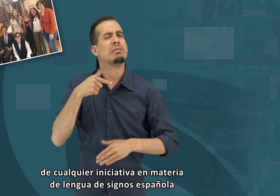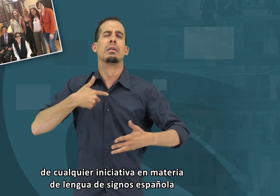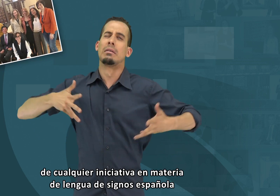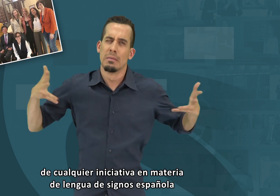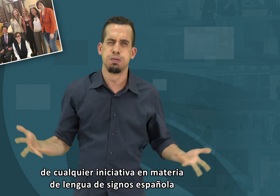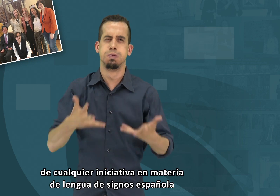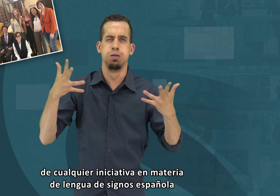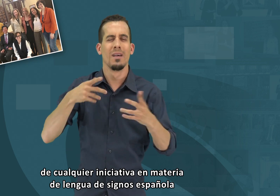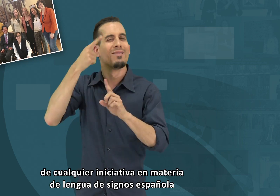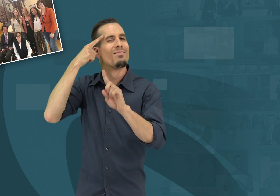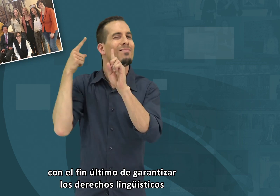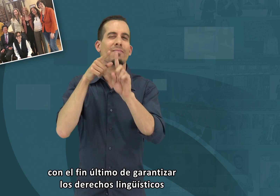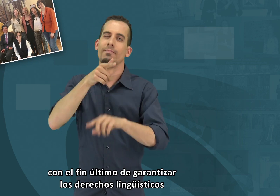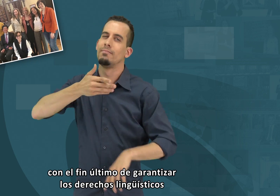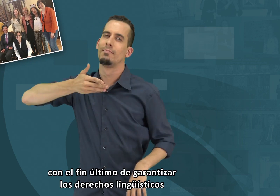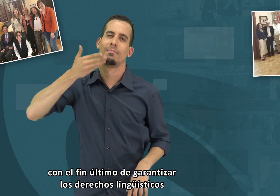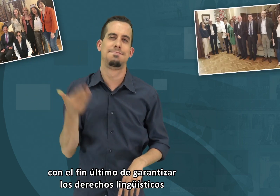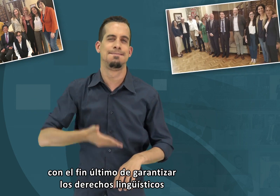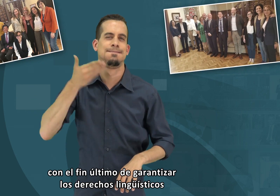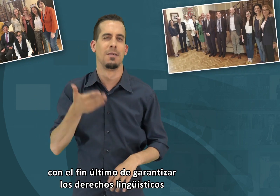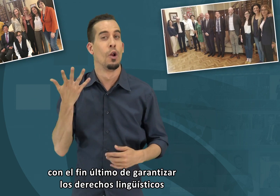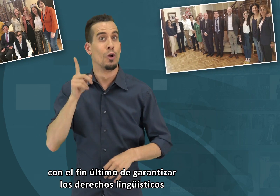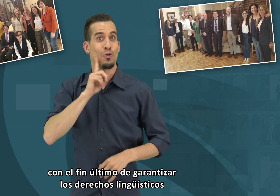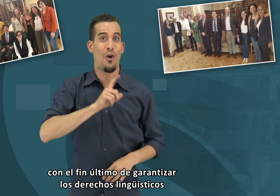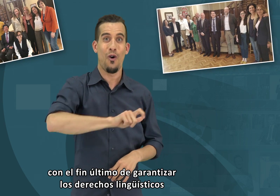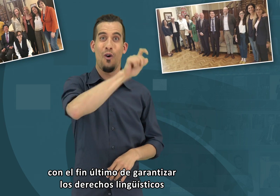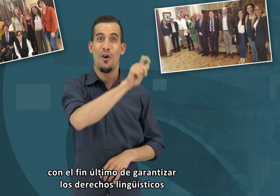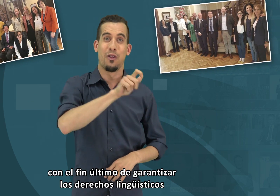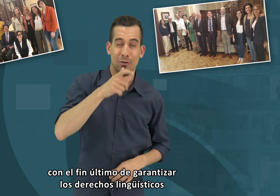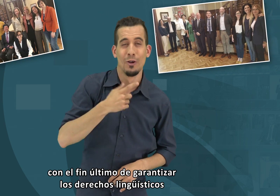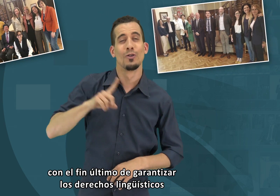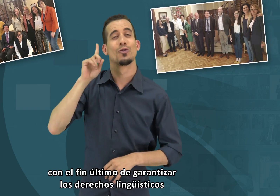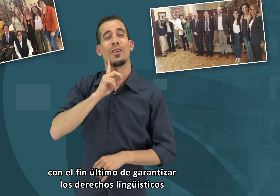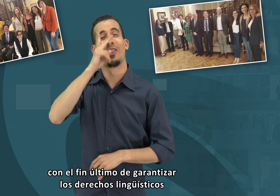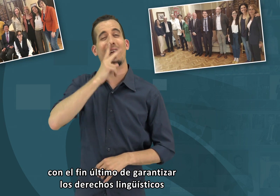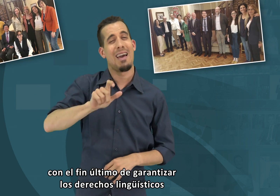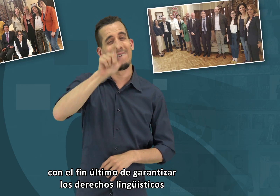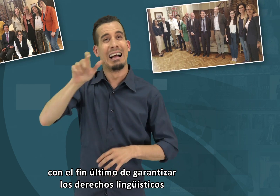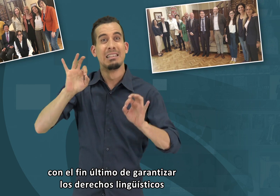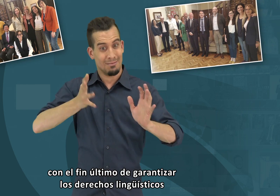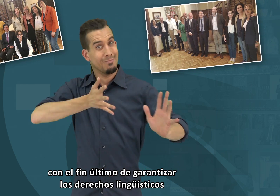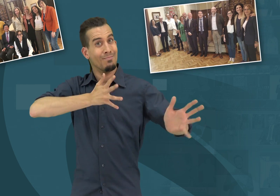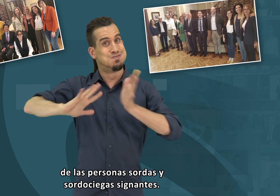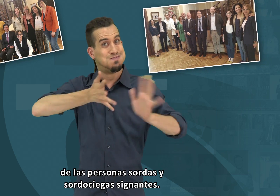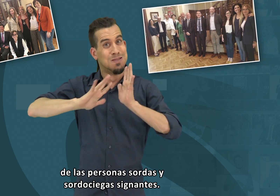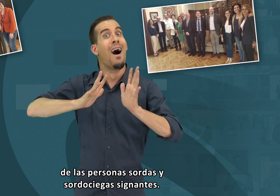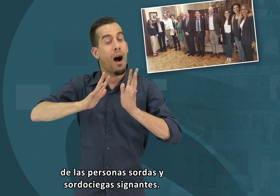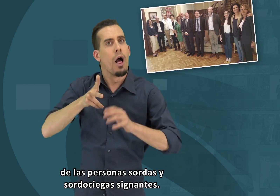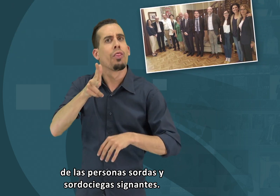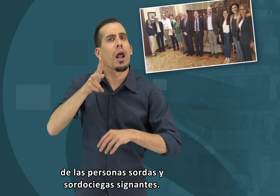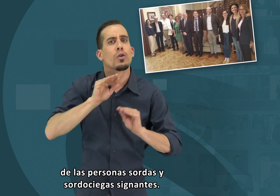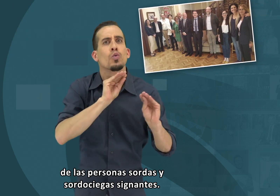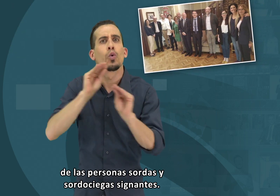con el fin último de garantizar los derechos lingüísticos de las personas sordas y